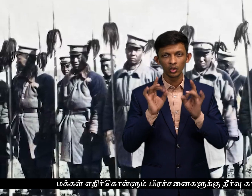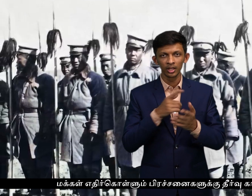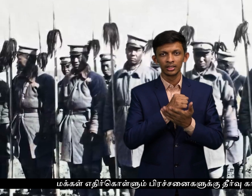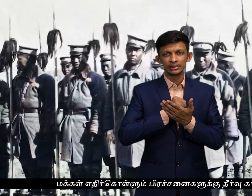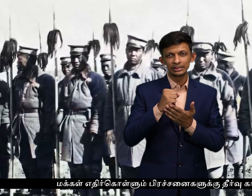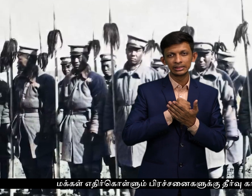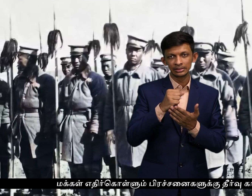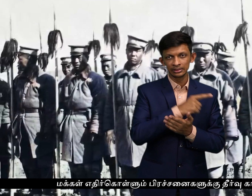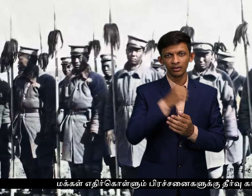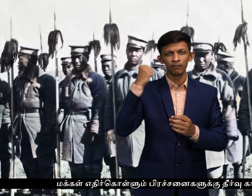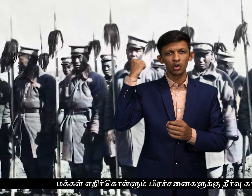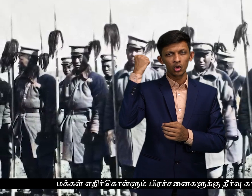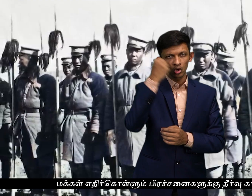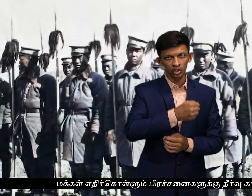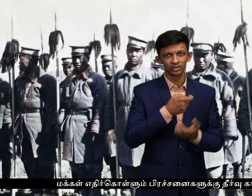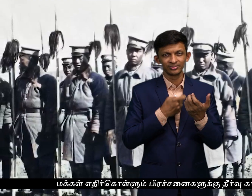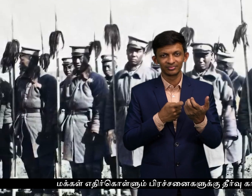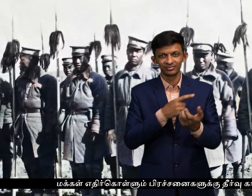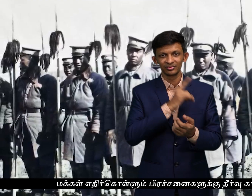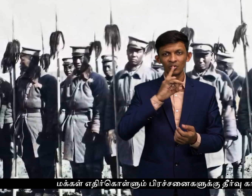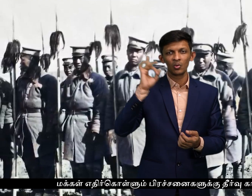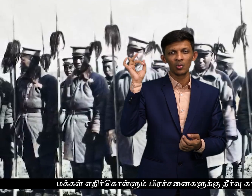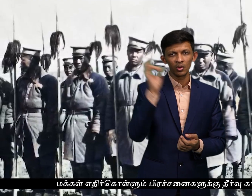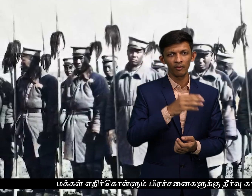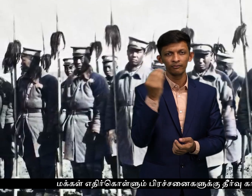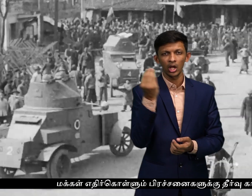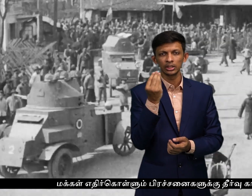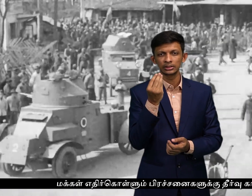மக்கள் எதிர்கொள்ளும் பிரச்சனைகளுக்கு தீர்வு காண்பதை விட